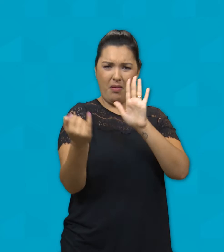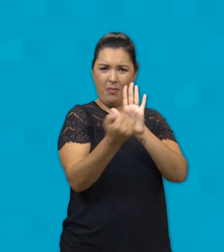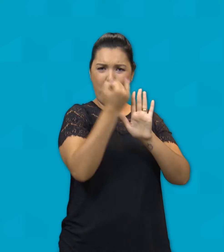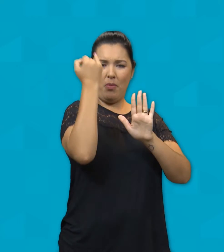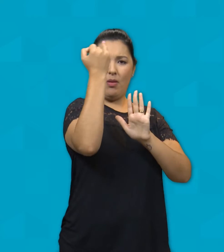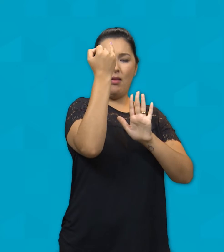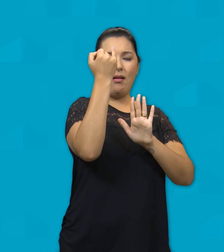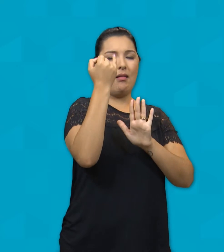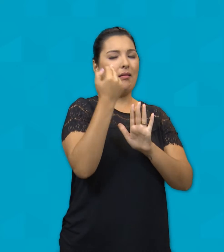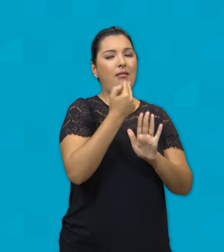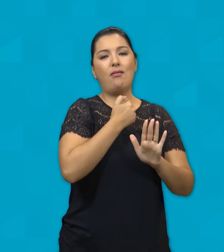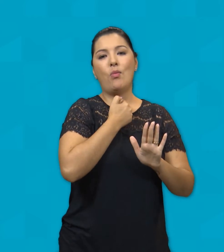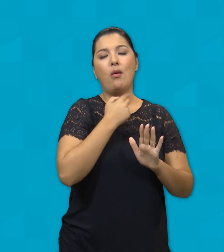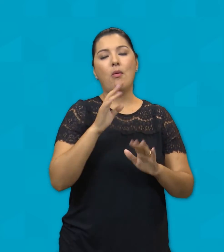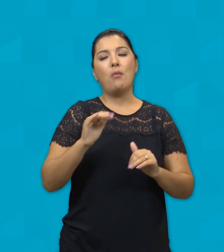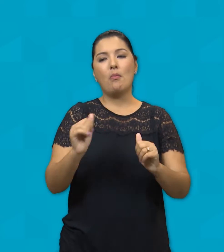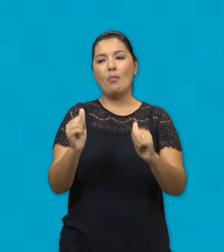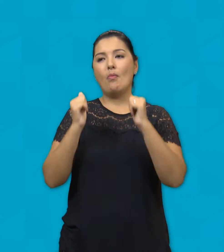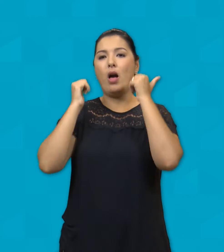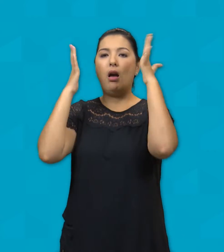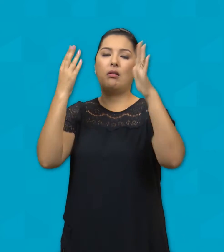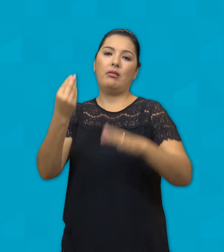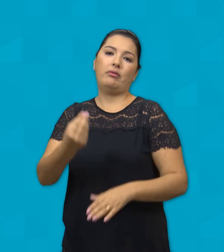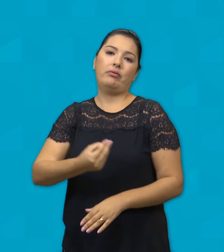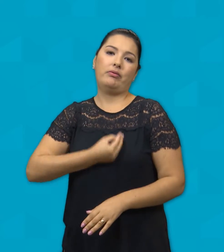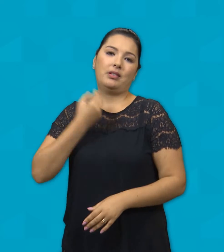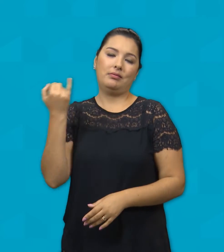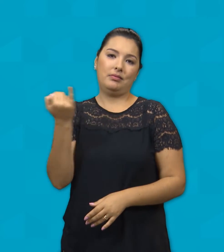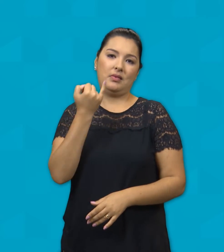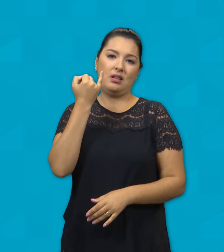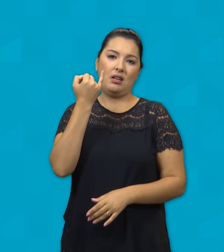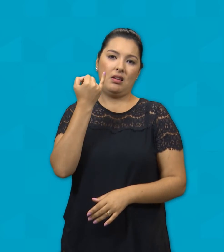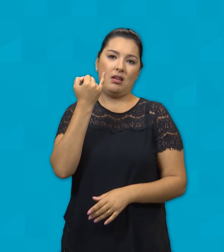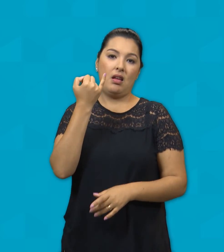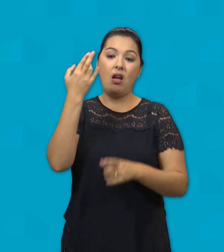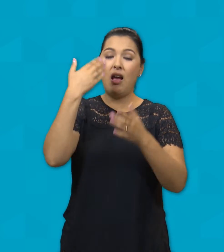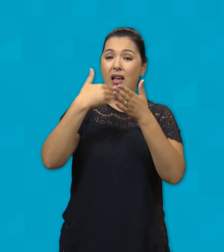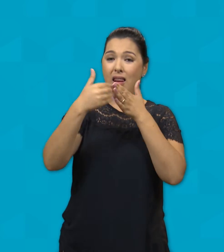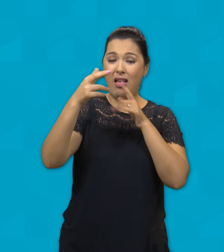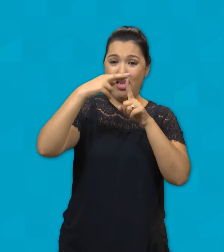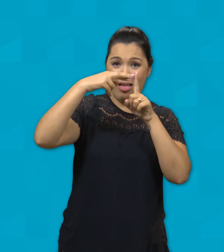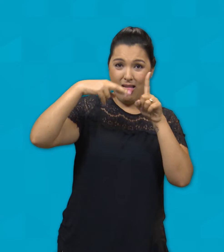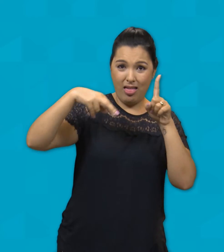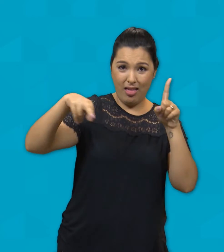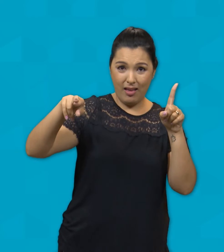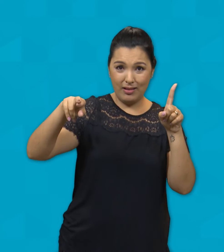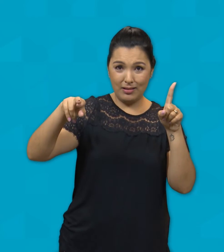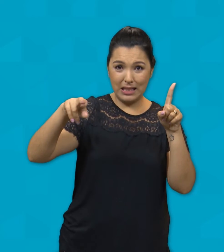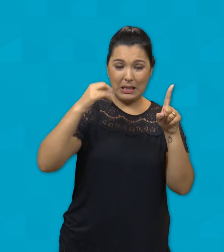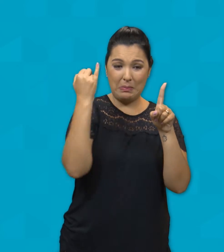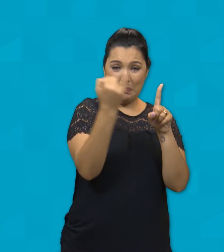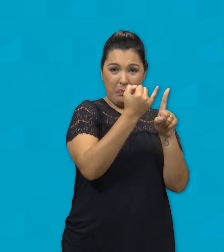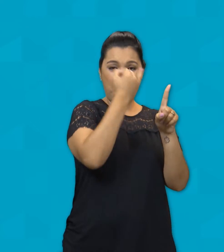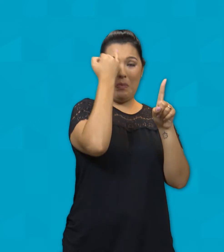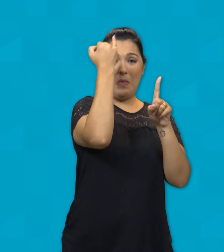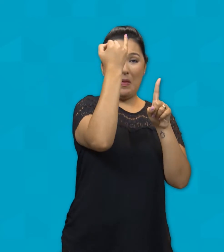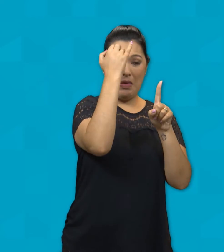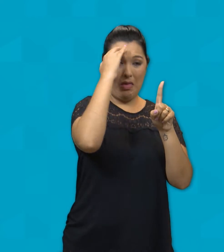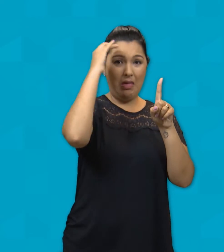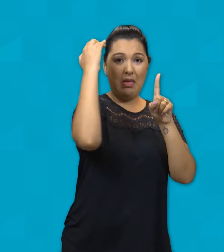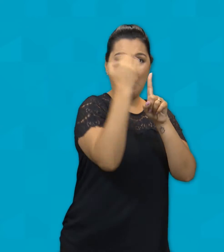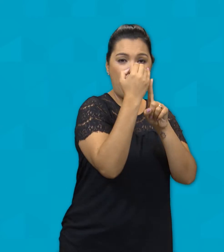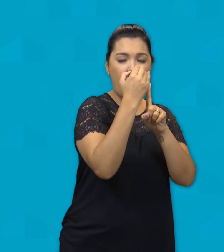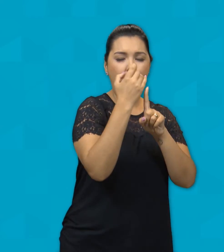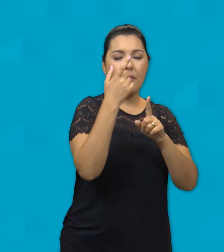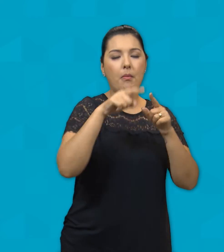importante do que a vida e que nenhuma norma religiosa é maior do que a misericórdia que deve